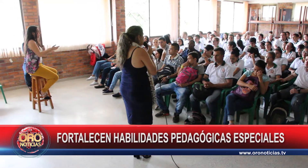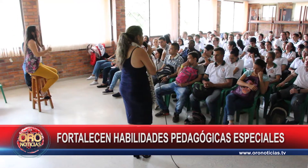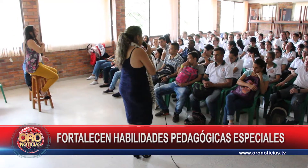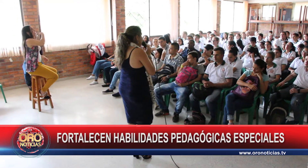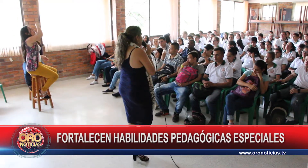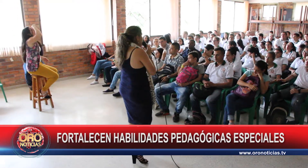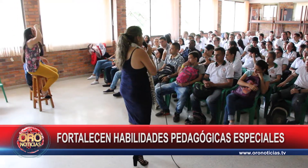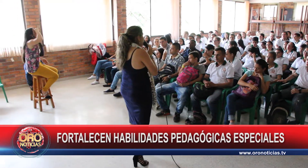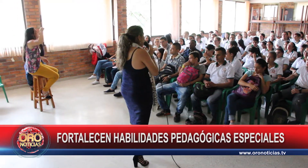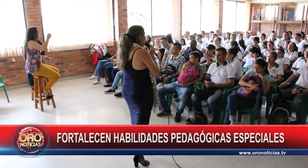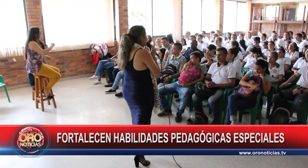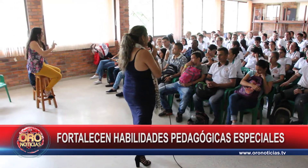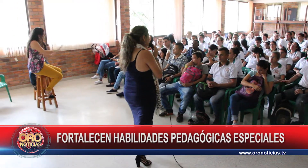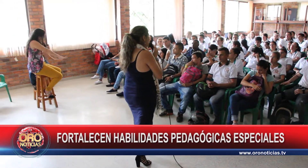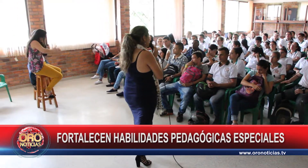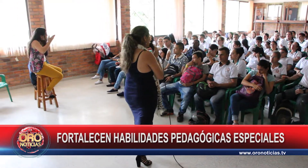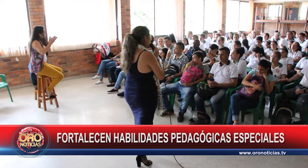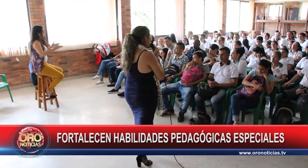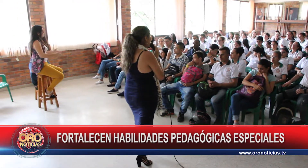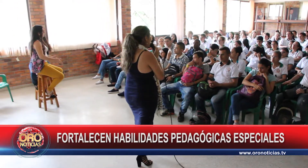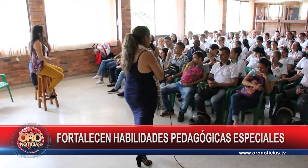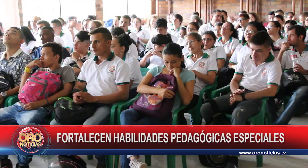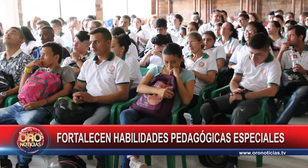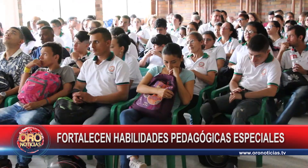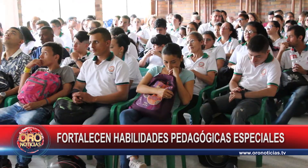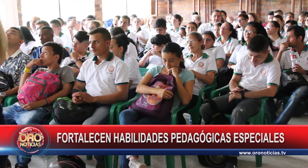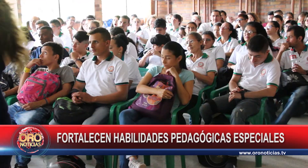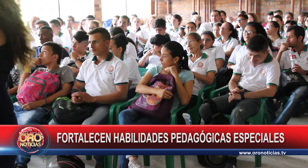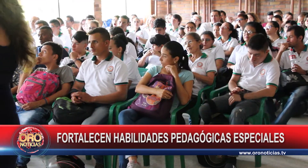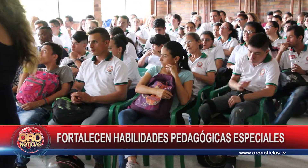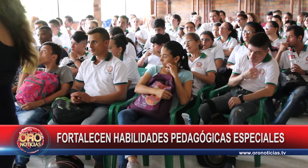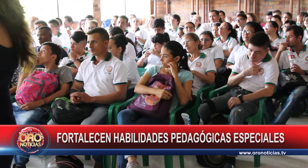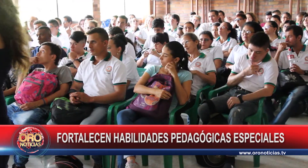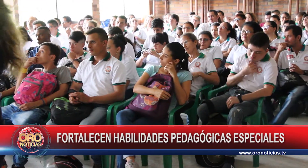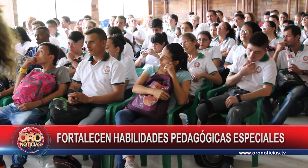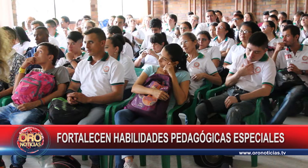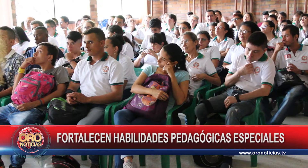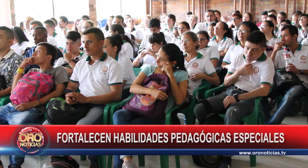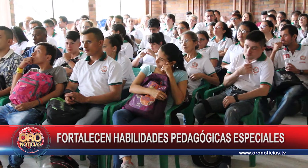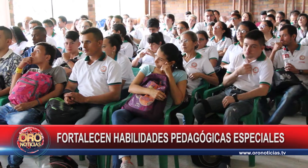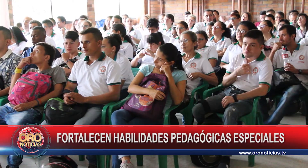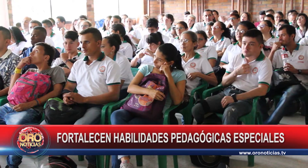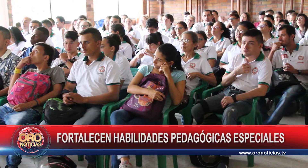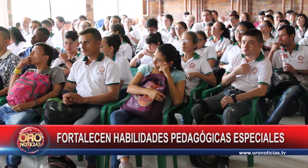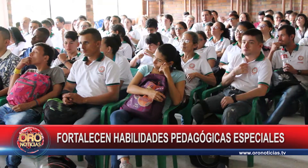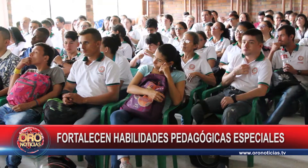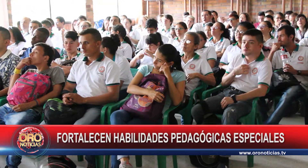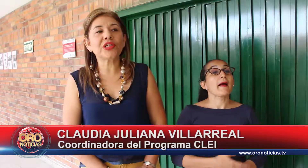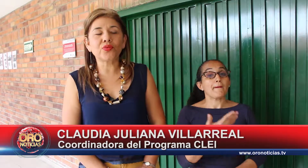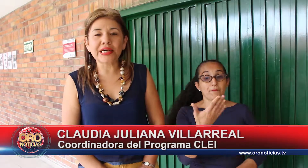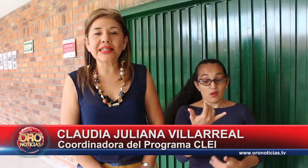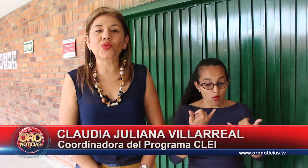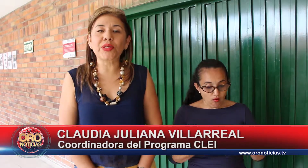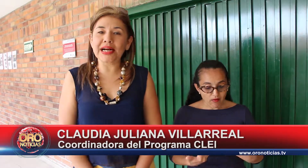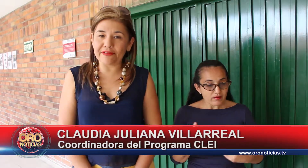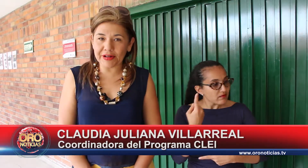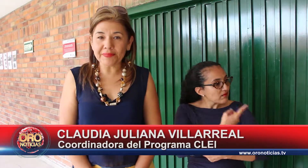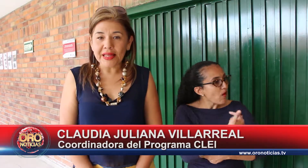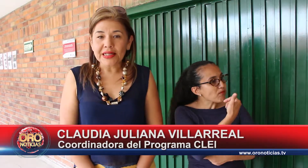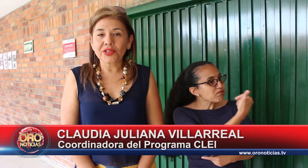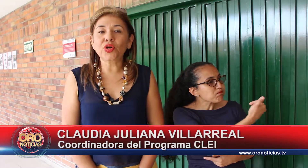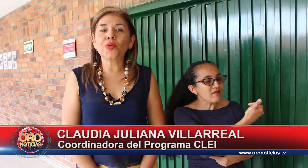pedagógicas para la atención de la población con discapacidad en el marco de la educación inclusiva precisamente hoy estamos en una tertulia